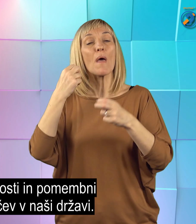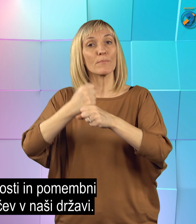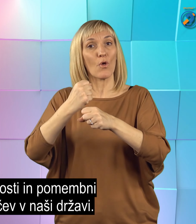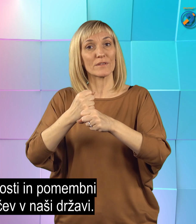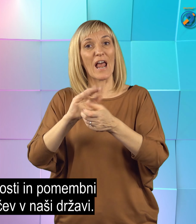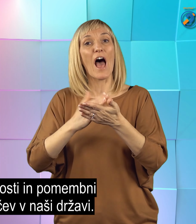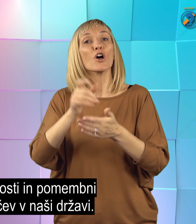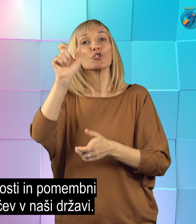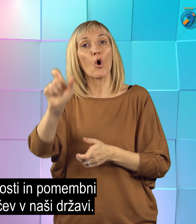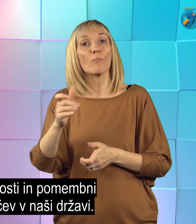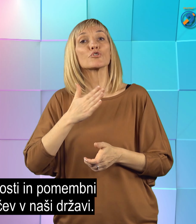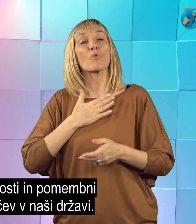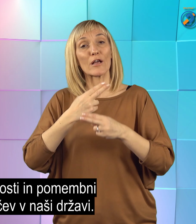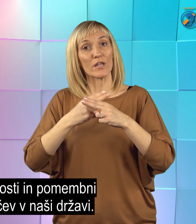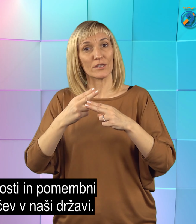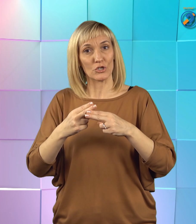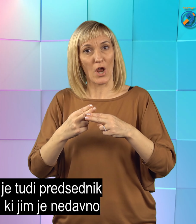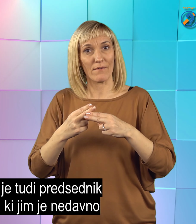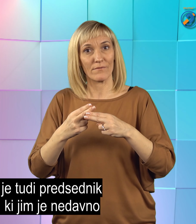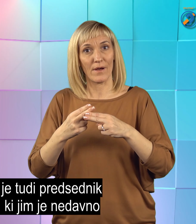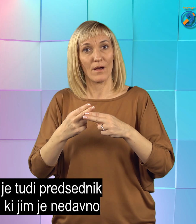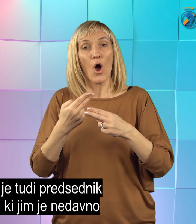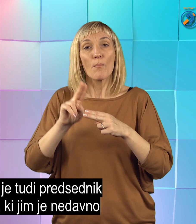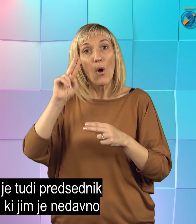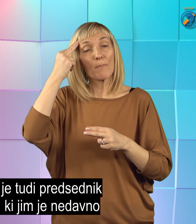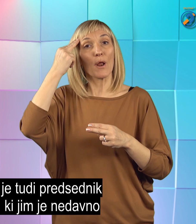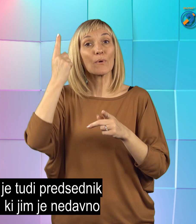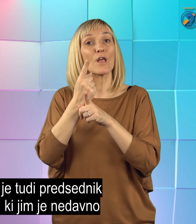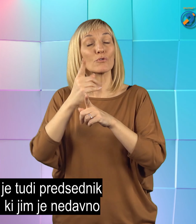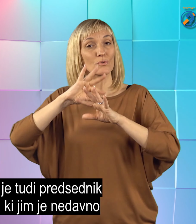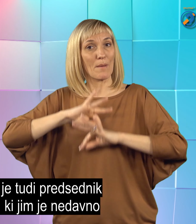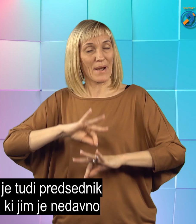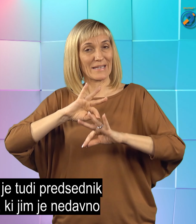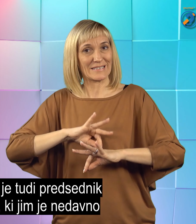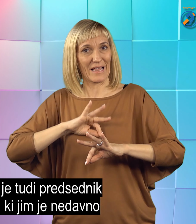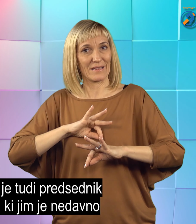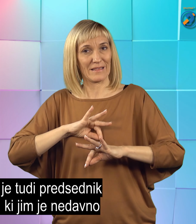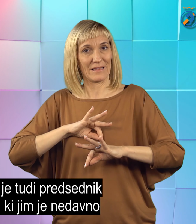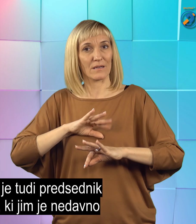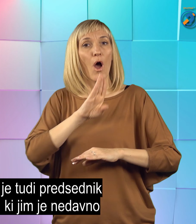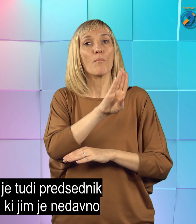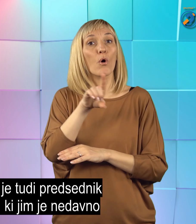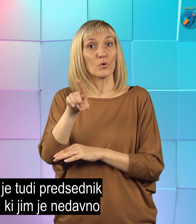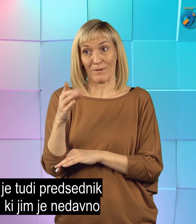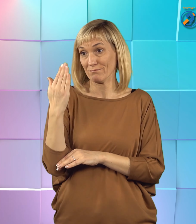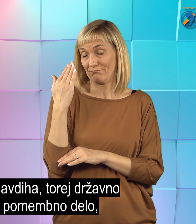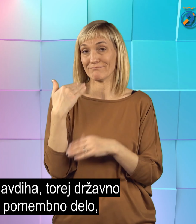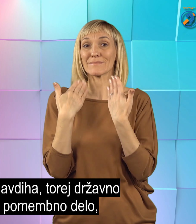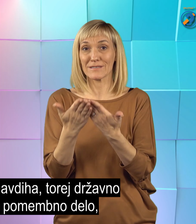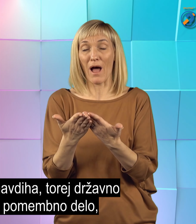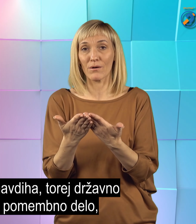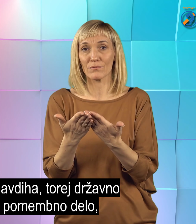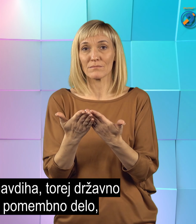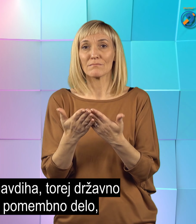vlogi tolmačev v naši državi. Prepoznal jo je tudi predsednik Borut Pahor, ki jim je nedavno podelil jabolko